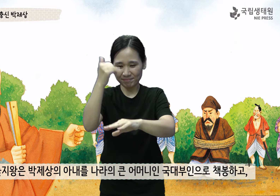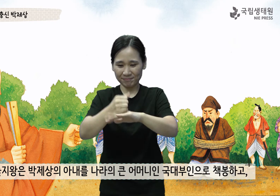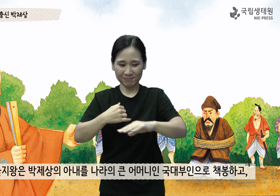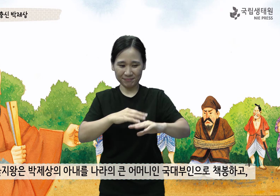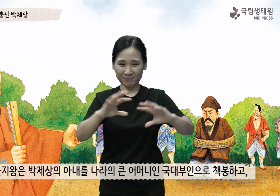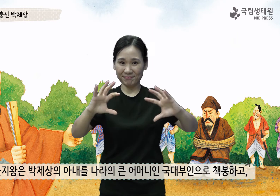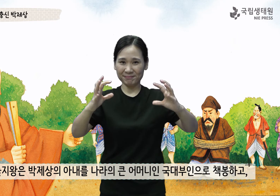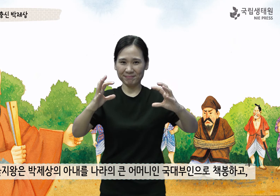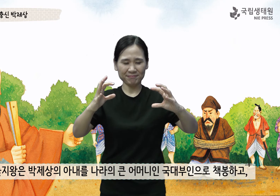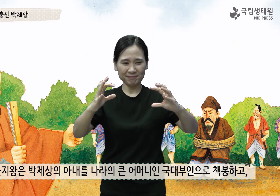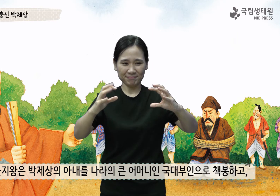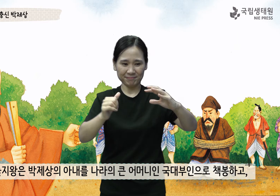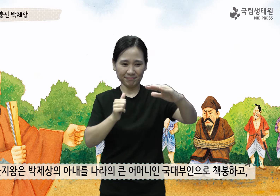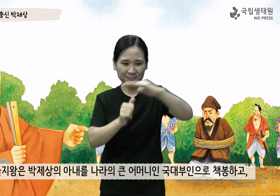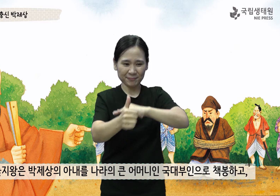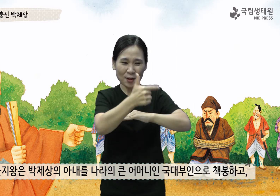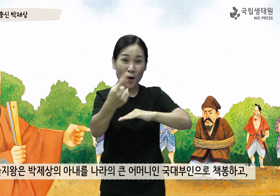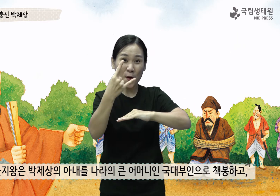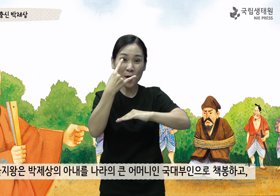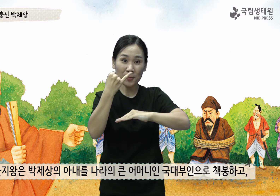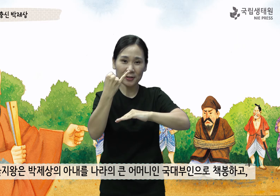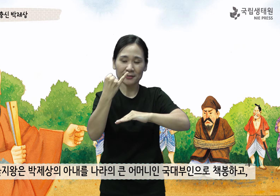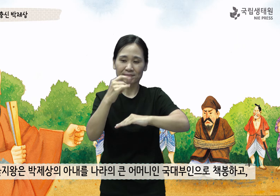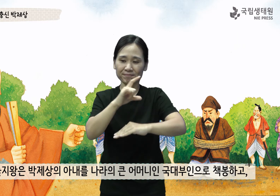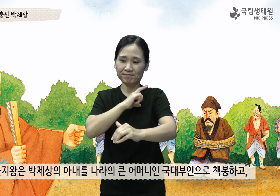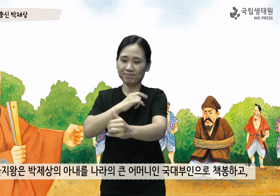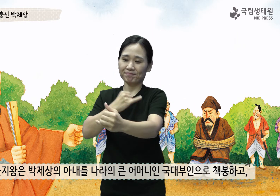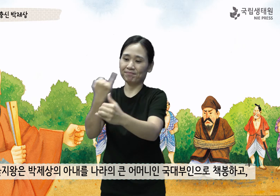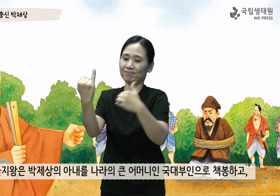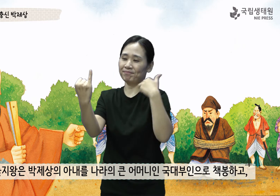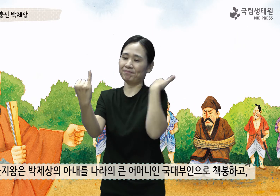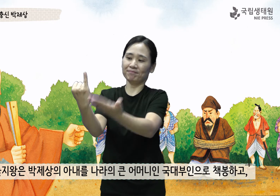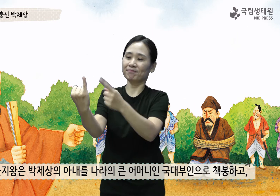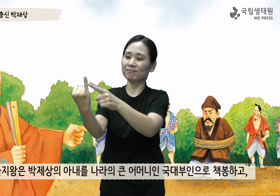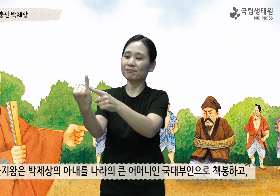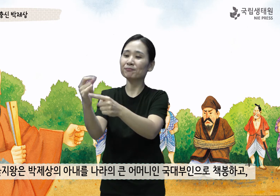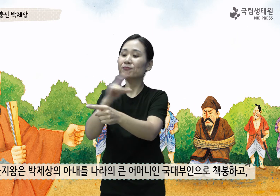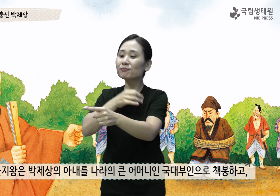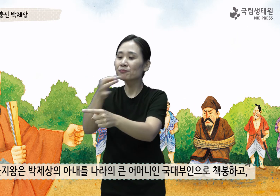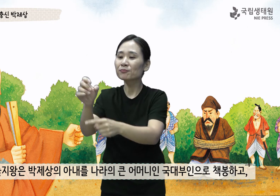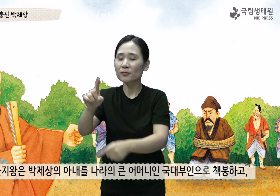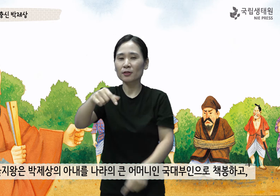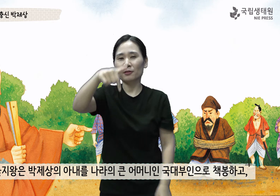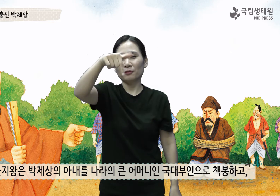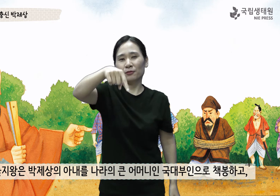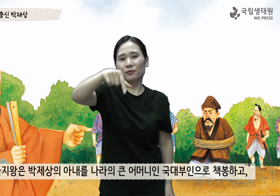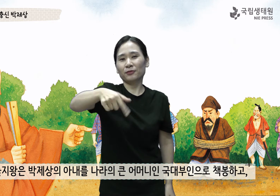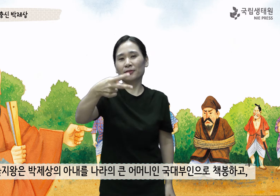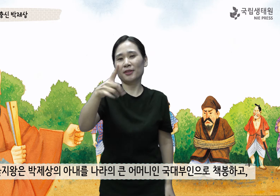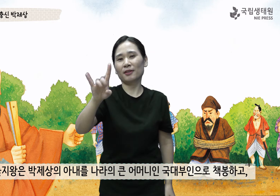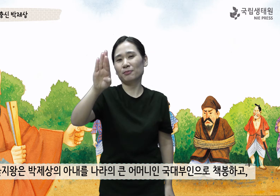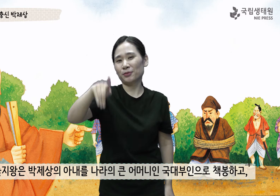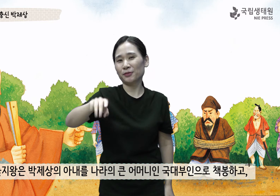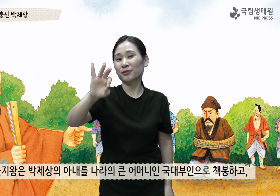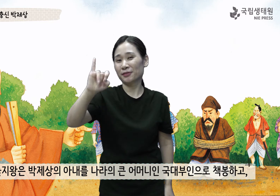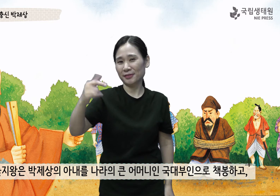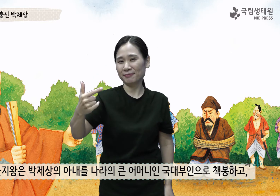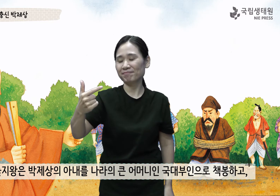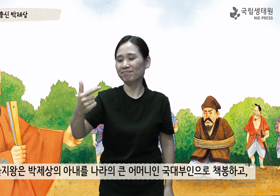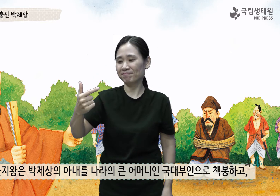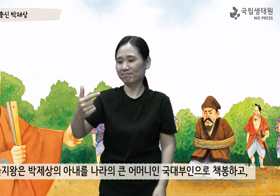눌지왕은 박재상의 아내를 나라의 큰어머니인 국대 부인으로 책봉하고